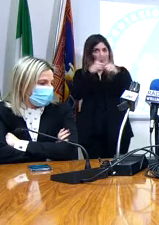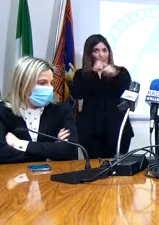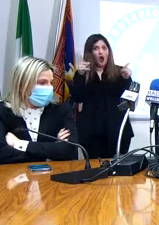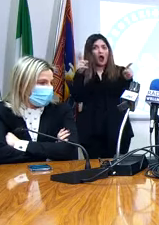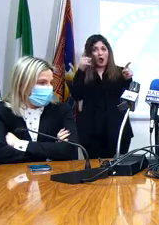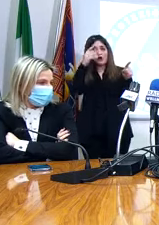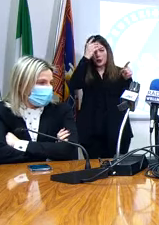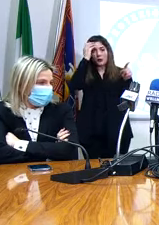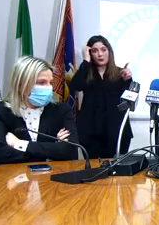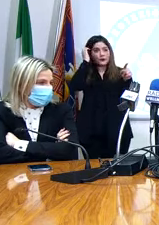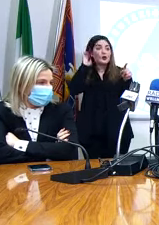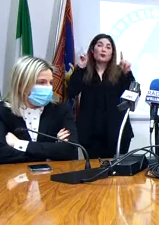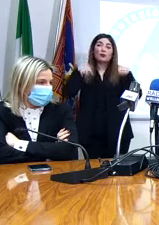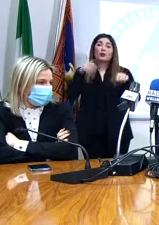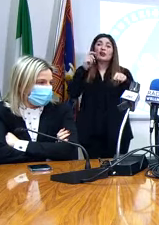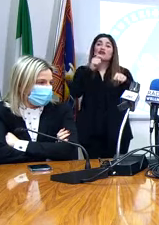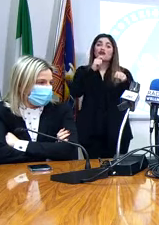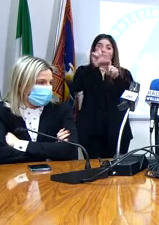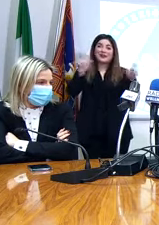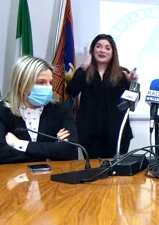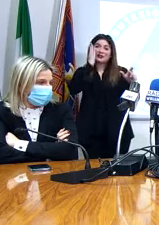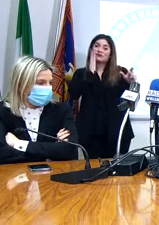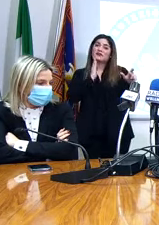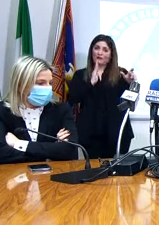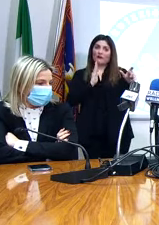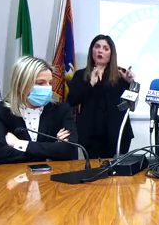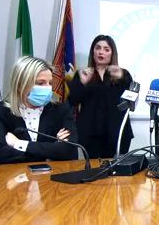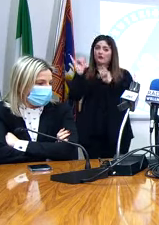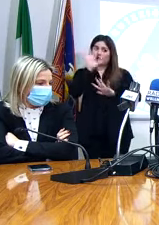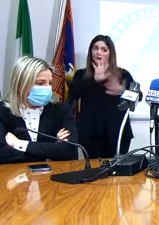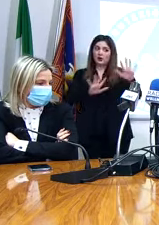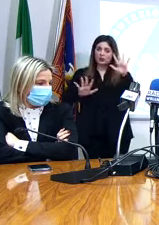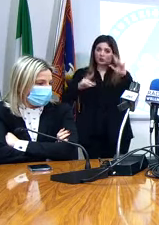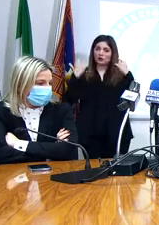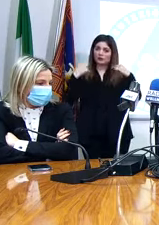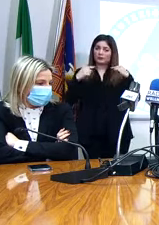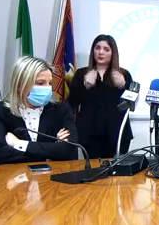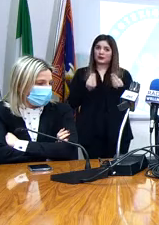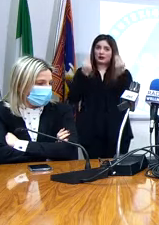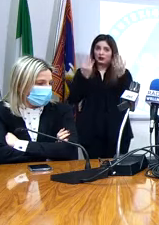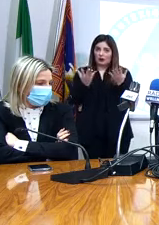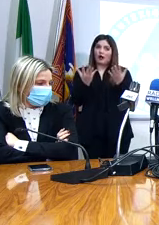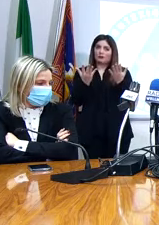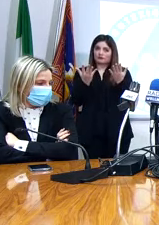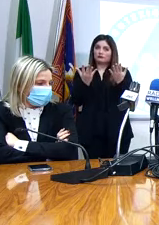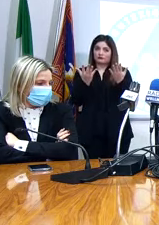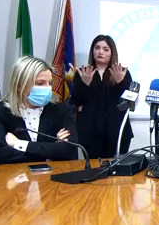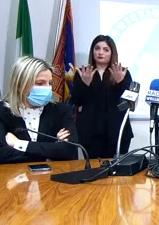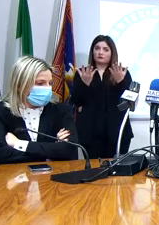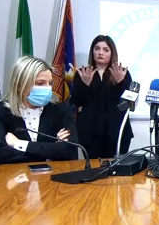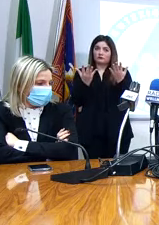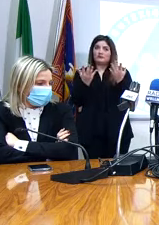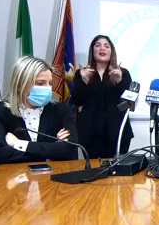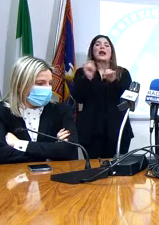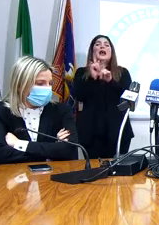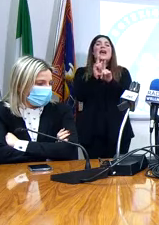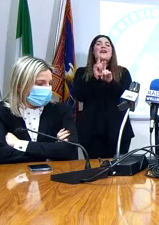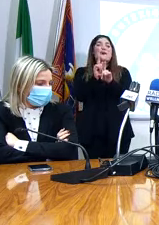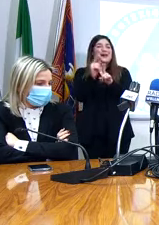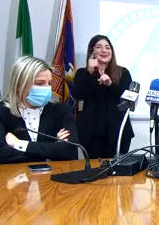come informazione. Faccio sempre il solito logoro esempio della dieta, ma che rende l'idea, no? Cioè uno si mette a